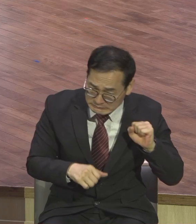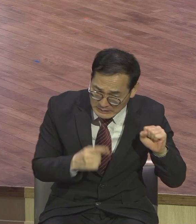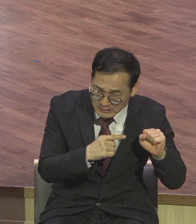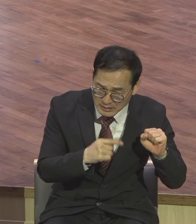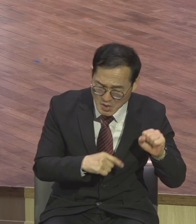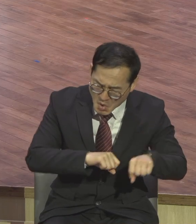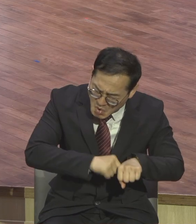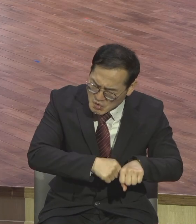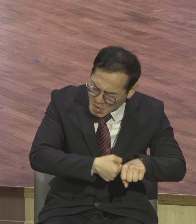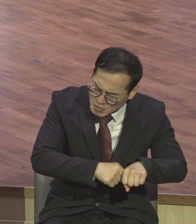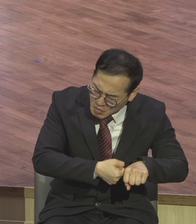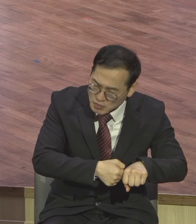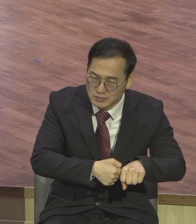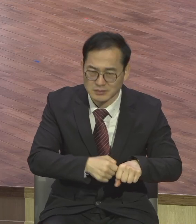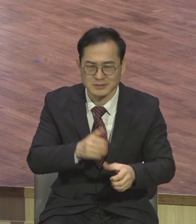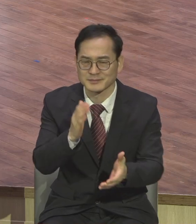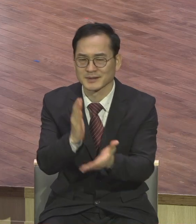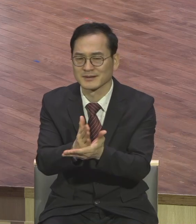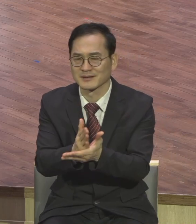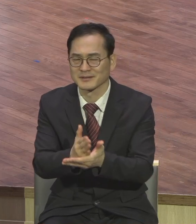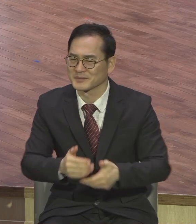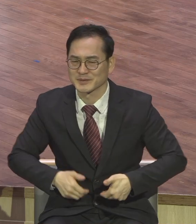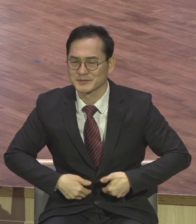내가 대빵 될라 하지 마세요.